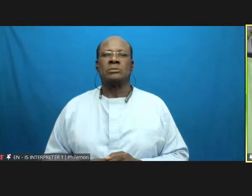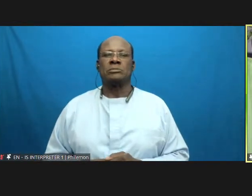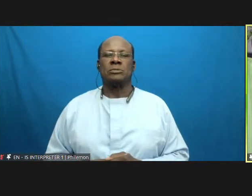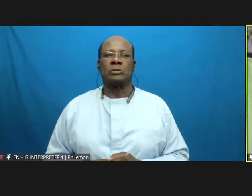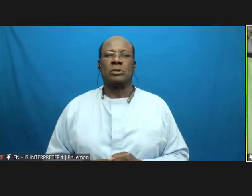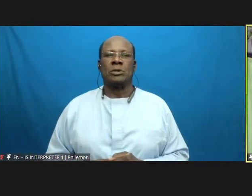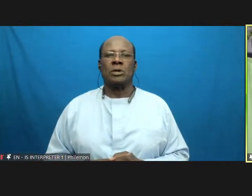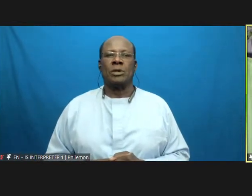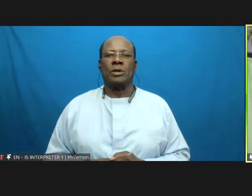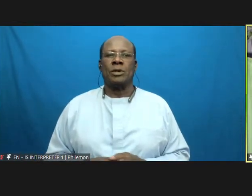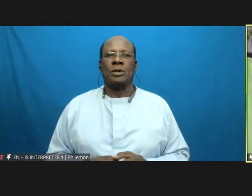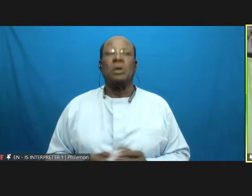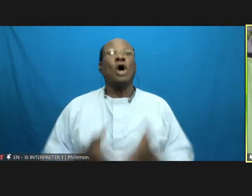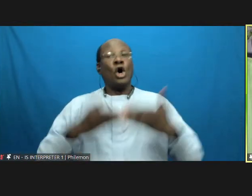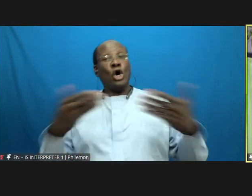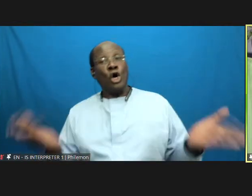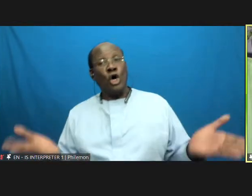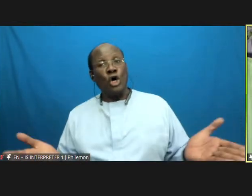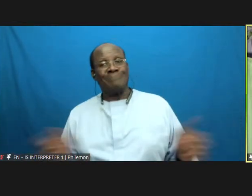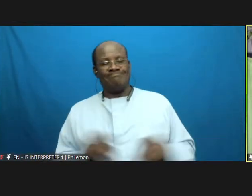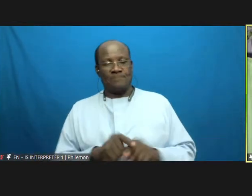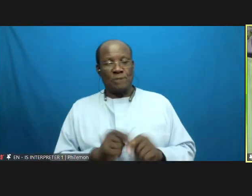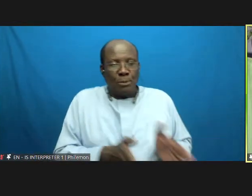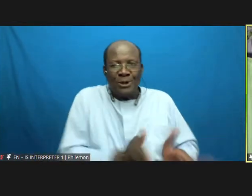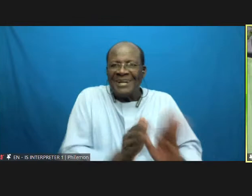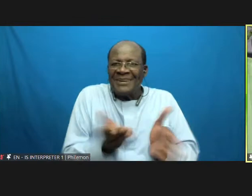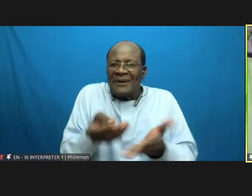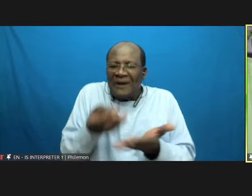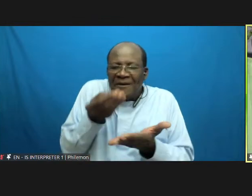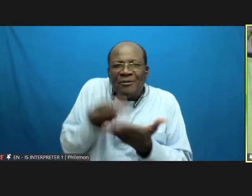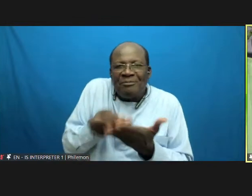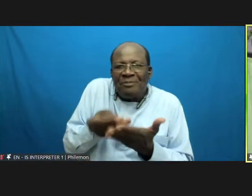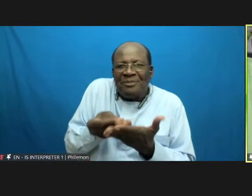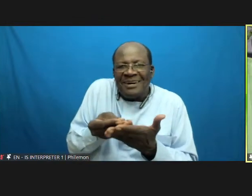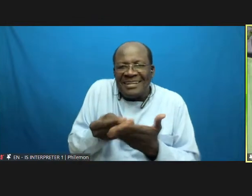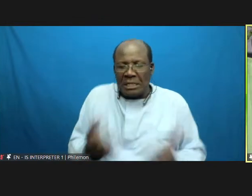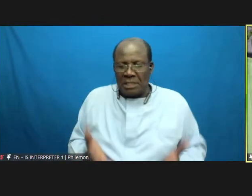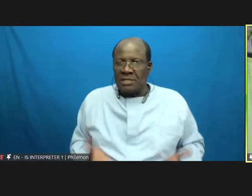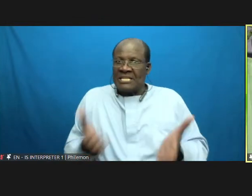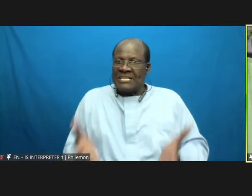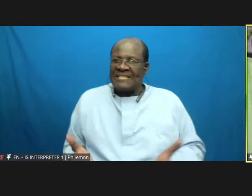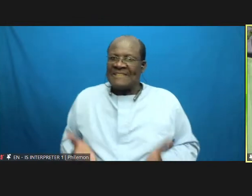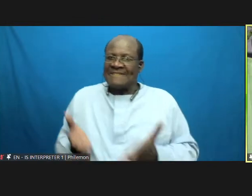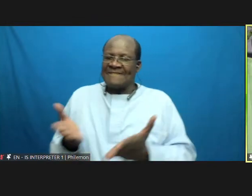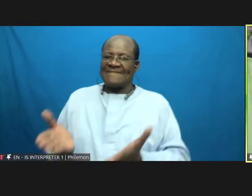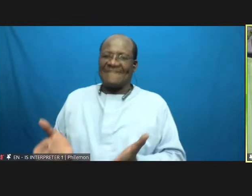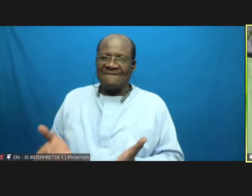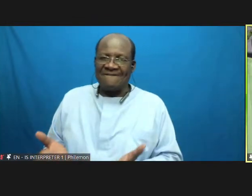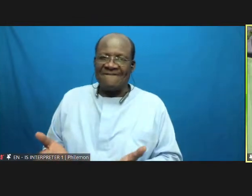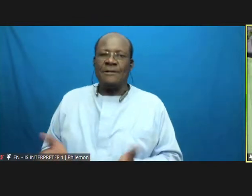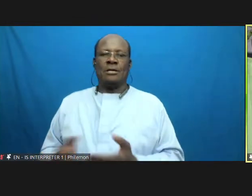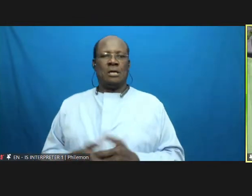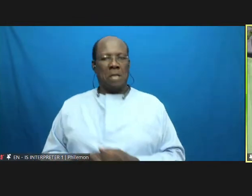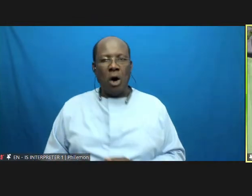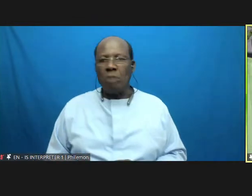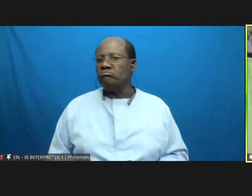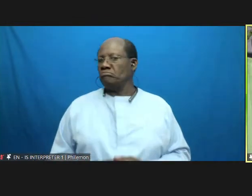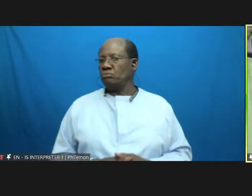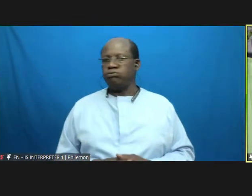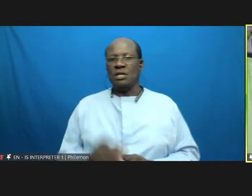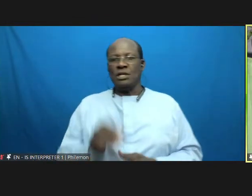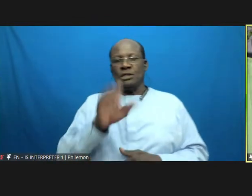an array of financial services, including special drawing rights, carbon credits,